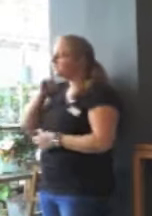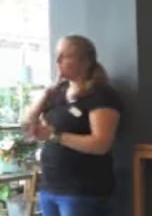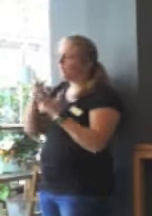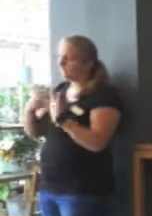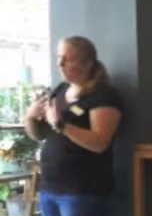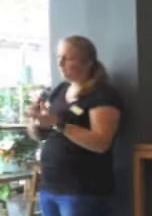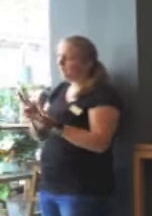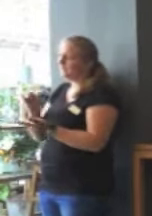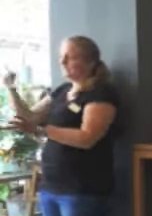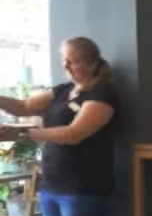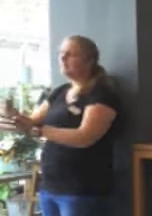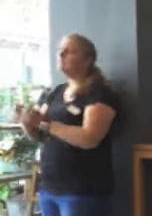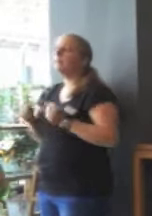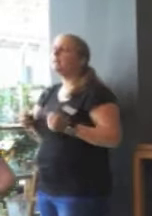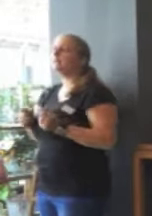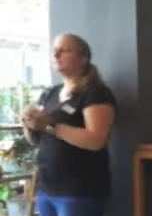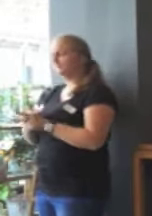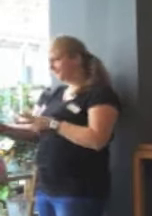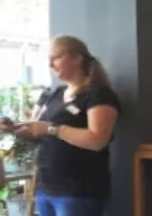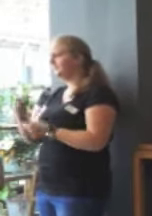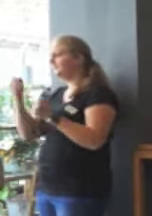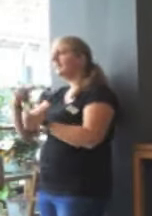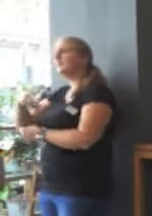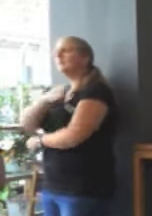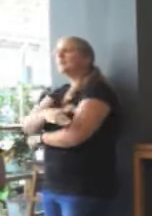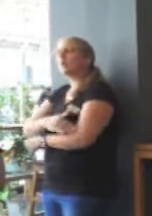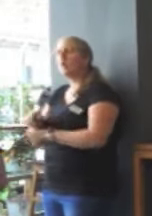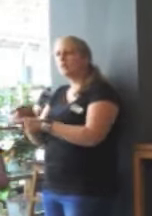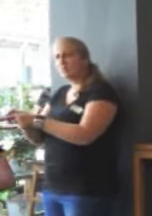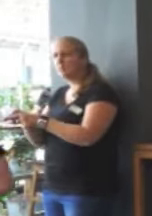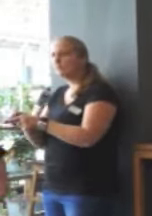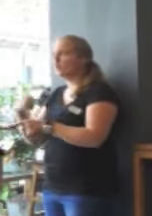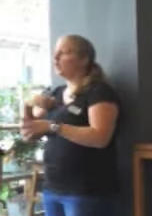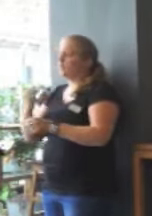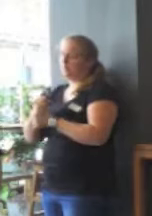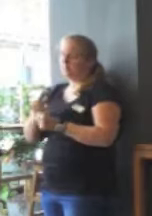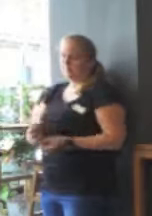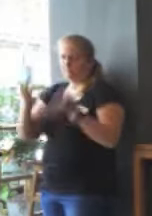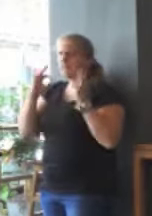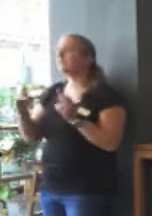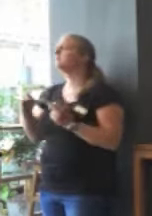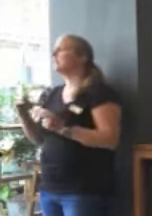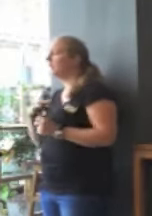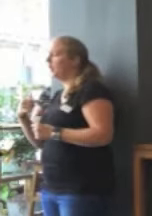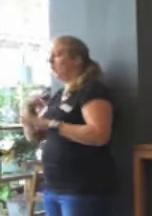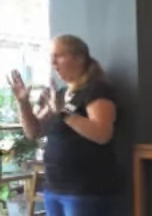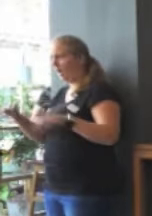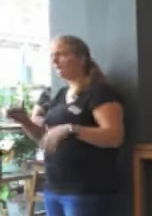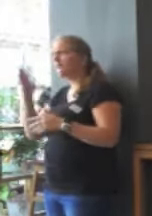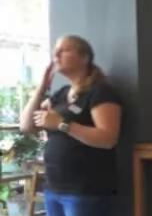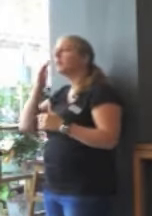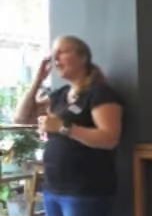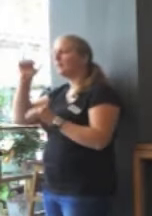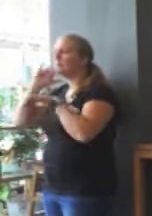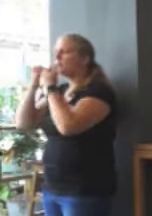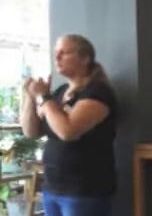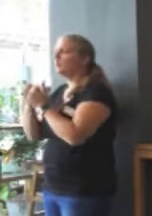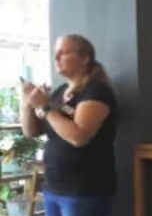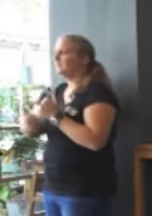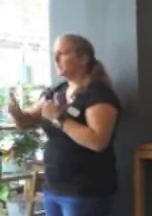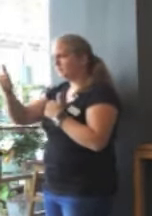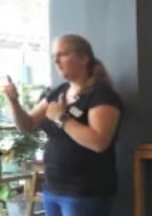vidare. Men jag skulle vilja, som har både jobbat offentligt och privat, jag har varit äldreomsorgschef i Stockholms stad, säga att